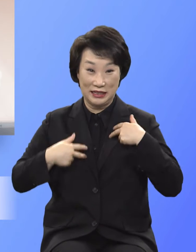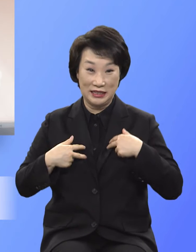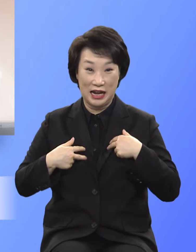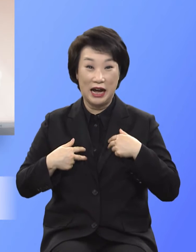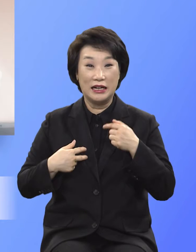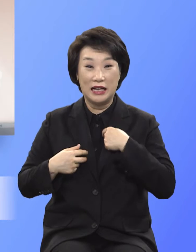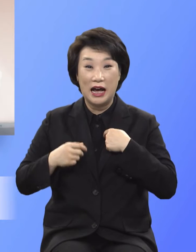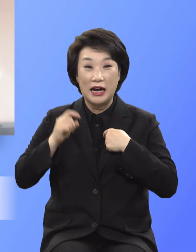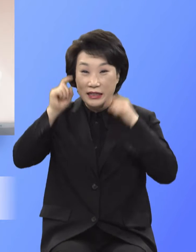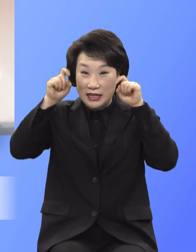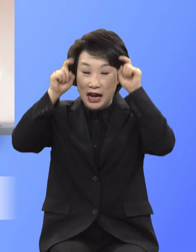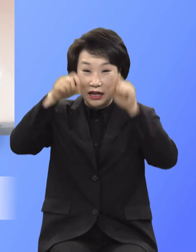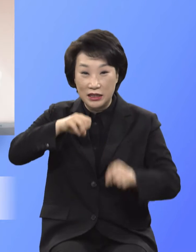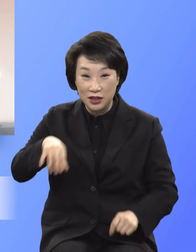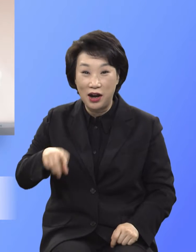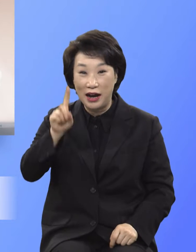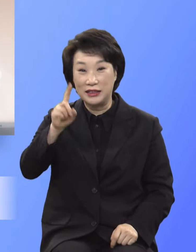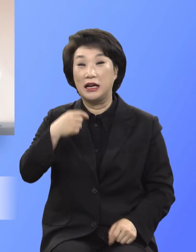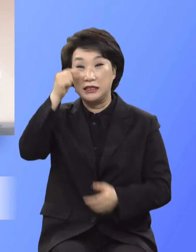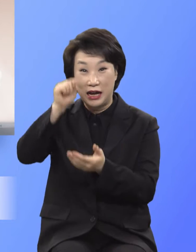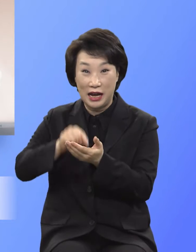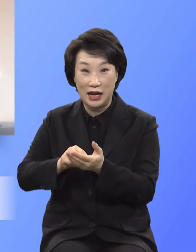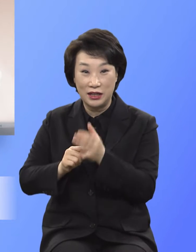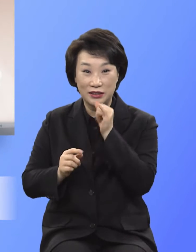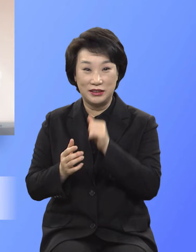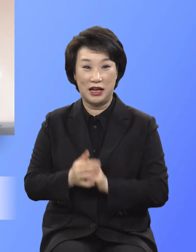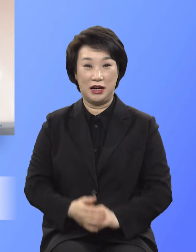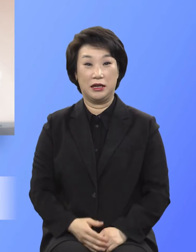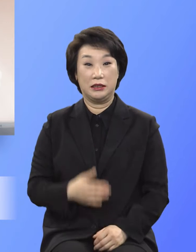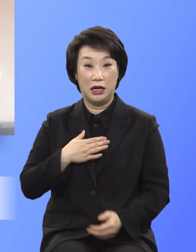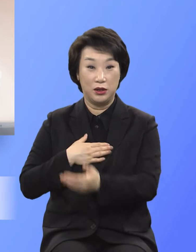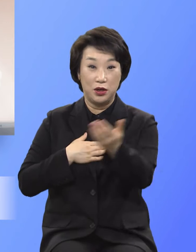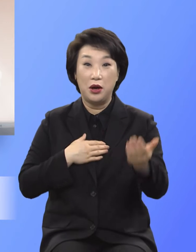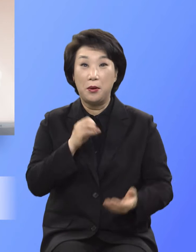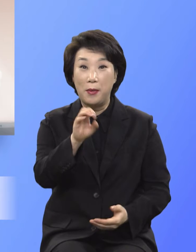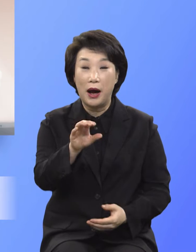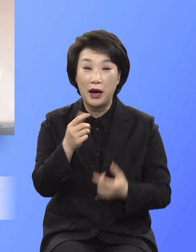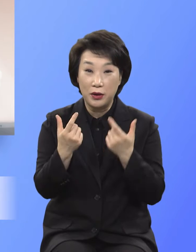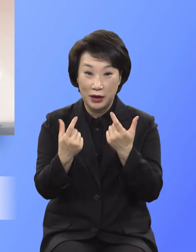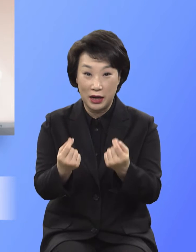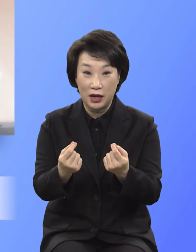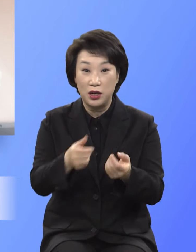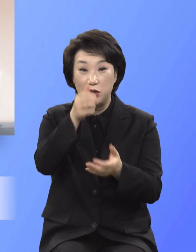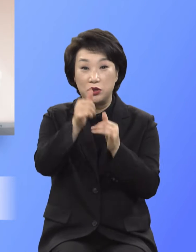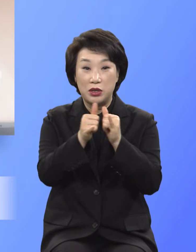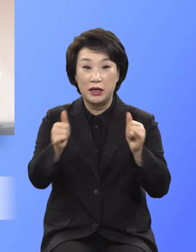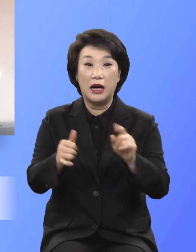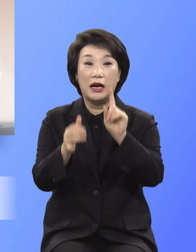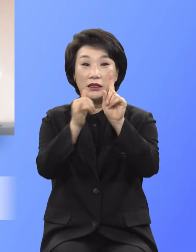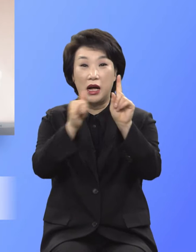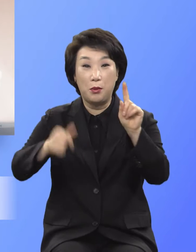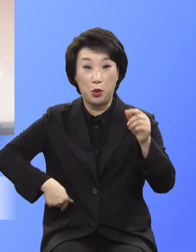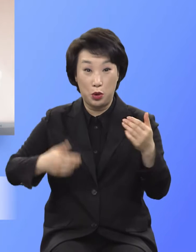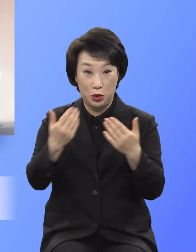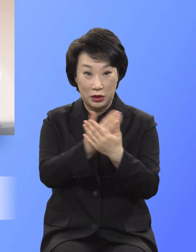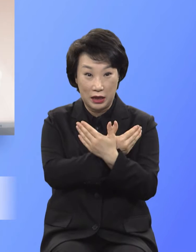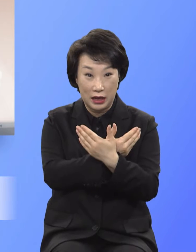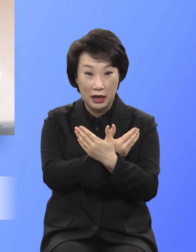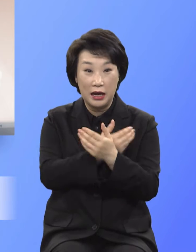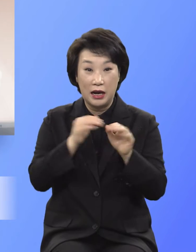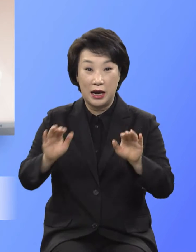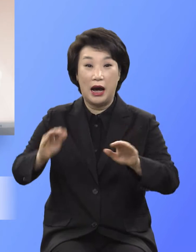함께 즐기자. 나의 잃은 양을 찾아내라 하라. 내가 너희에게 이르니 이와 같이 죄를